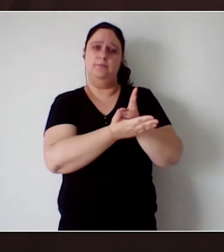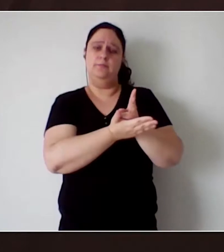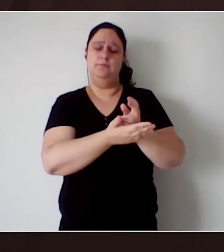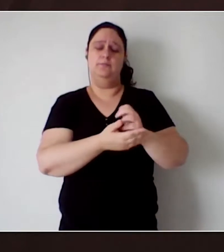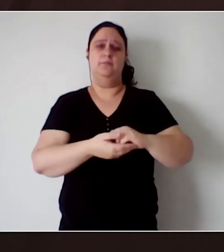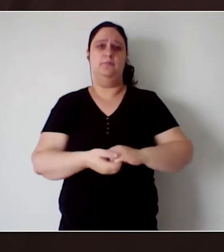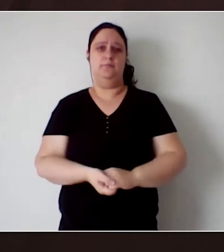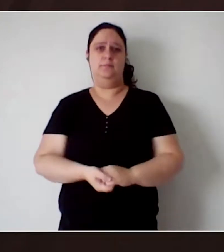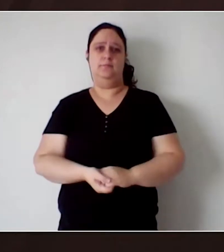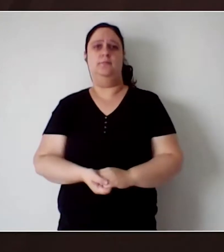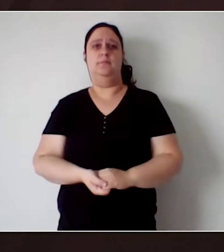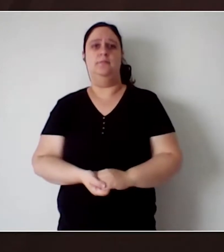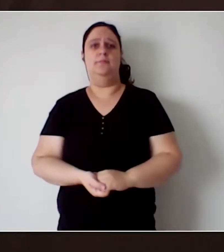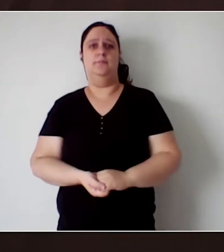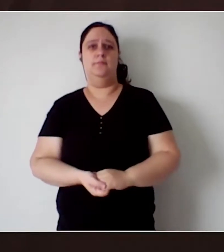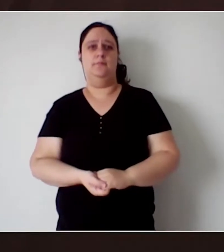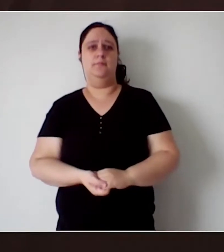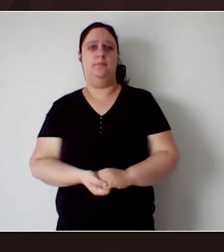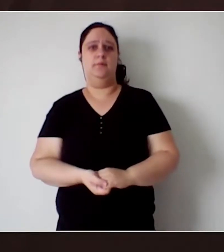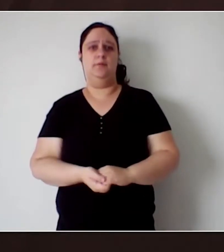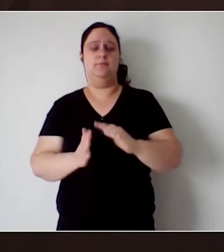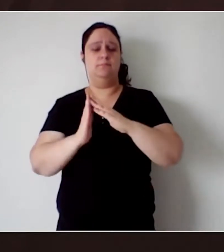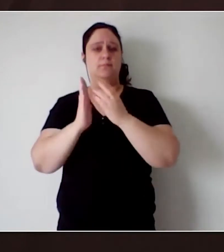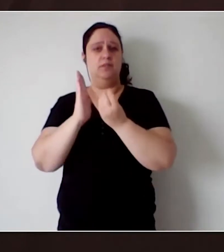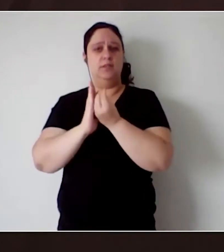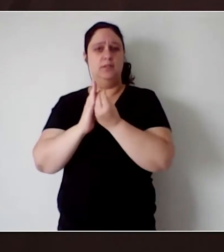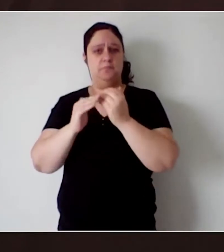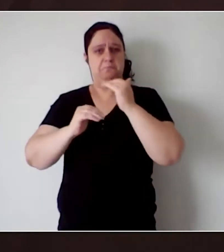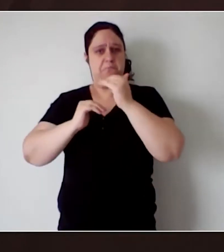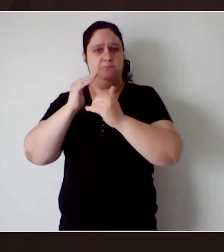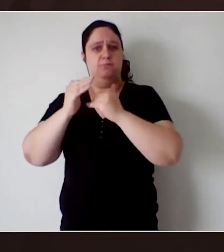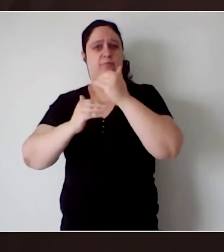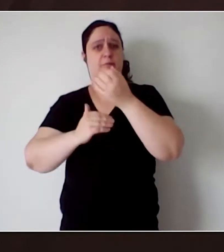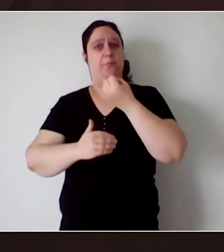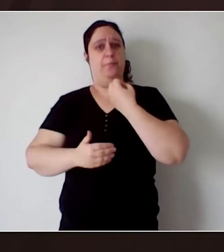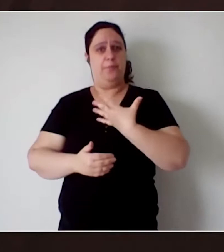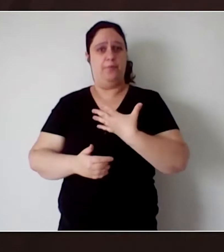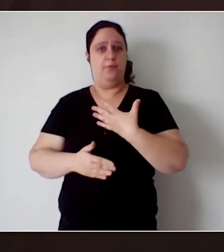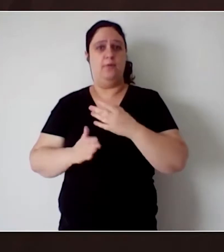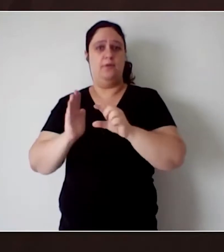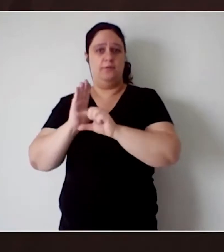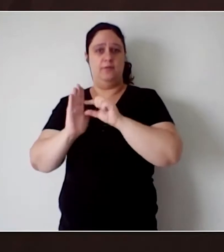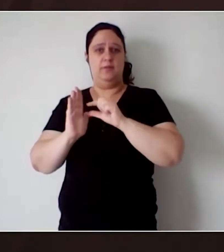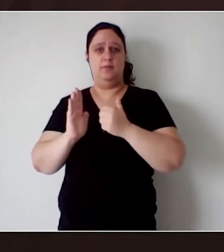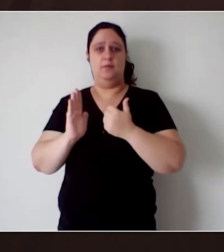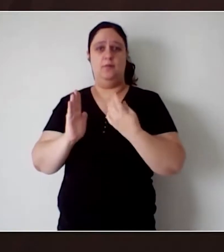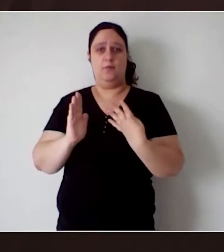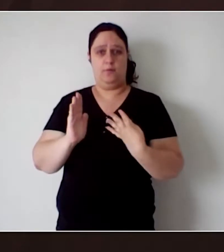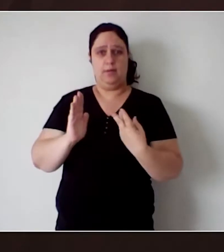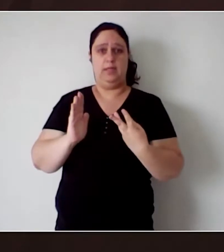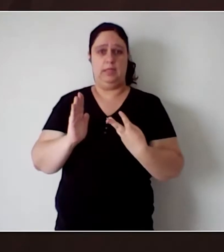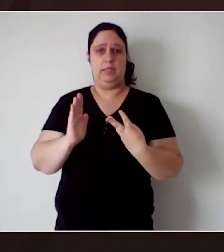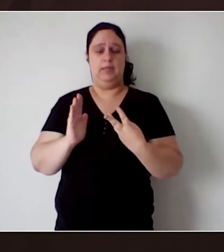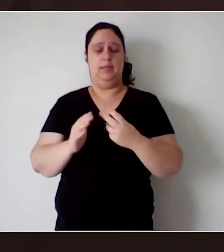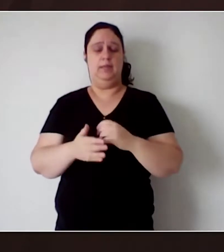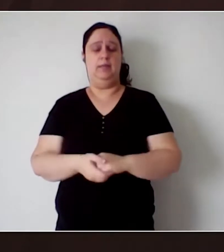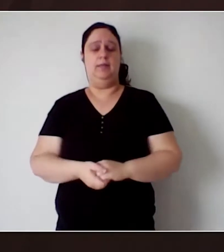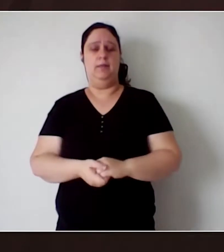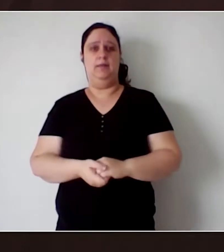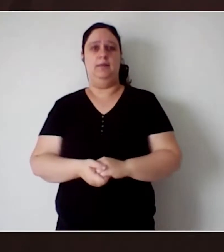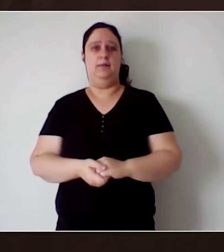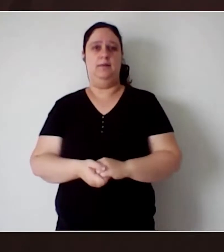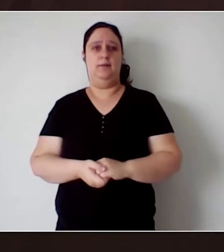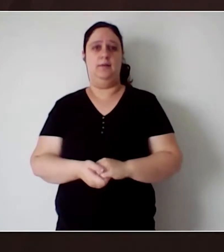certo? Então, o que acontece? Versículo 43, em cada alma havia